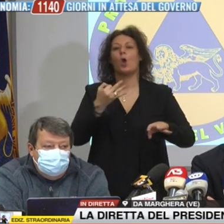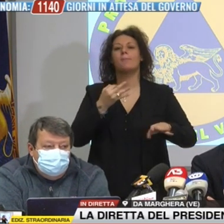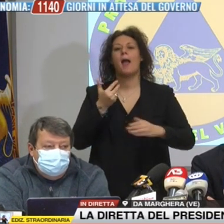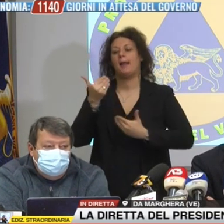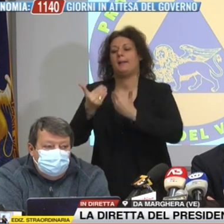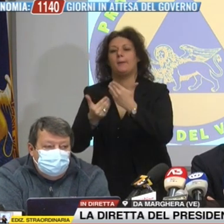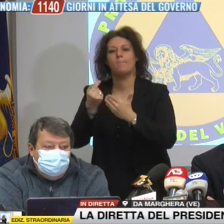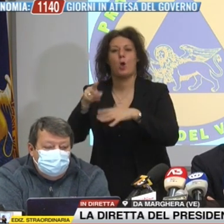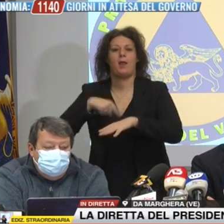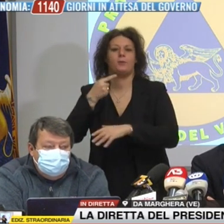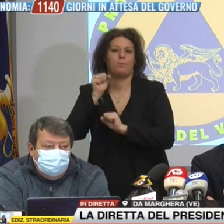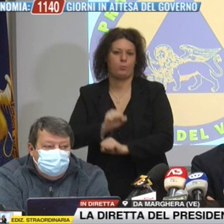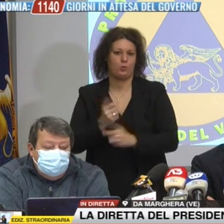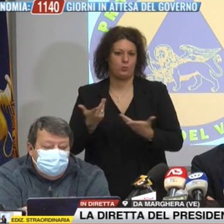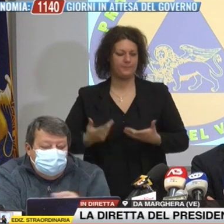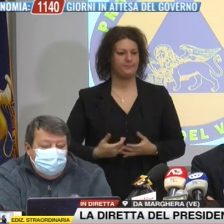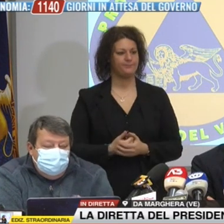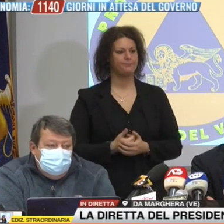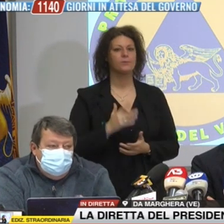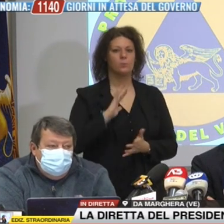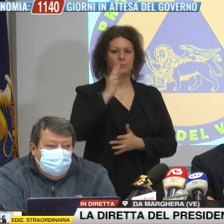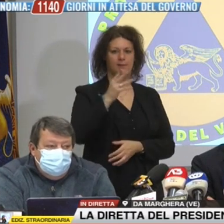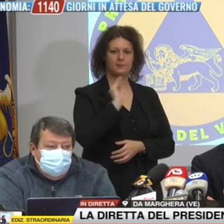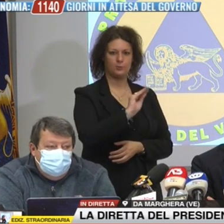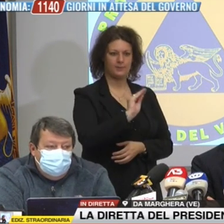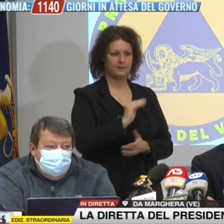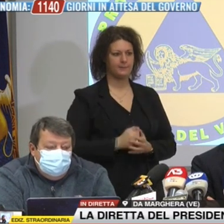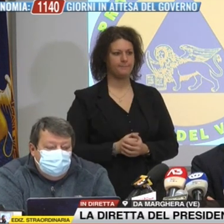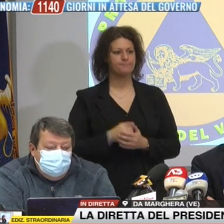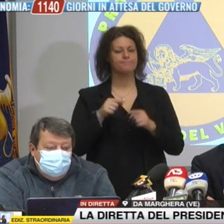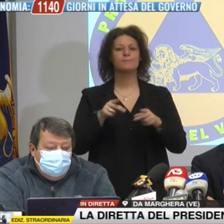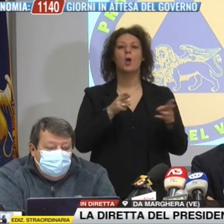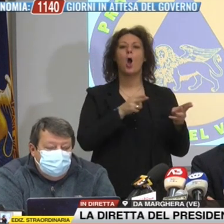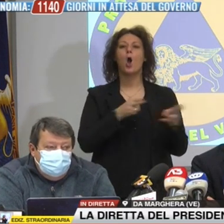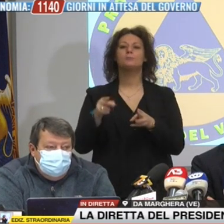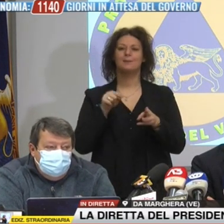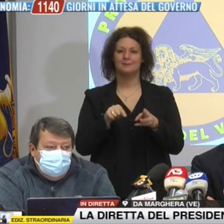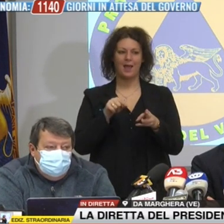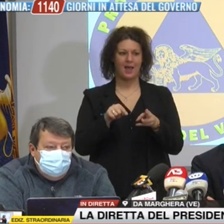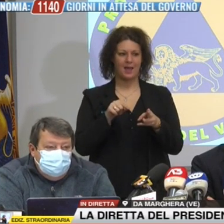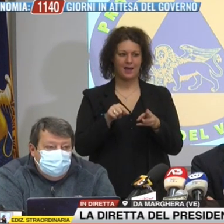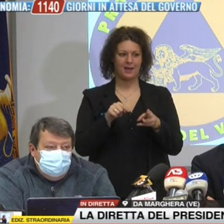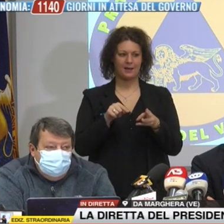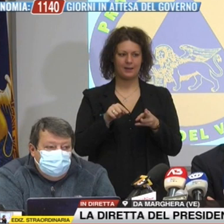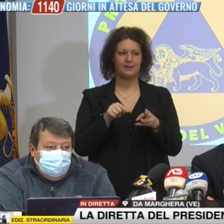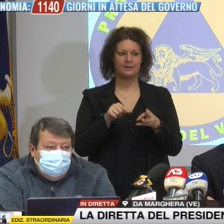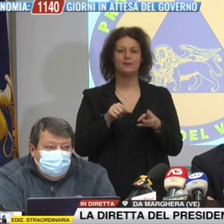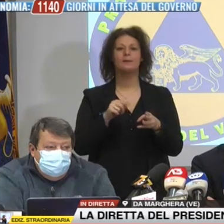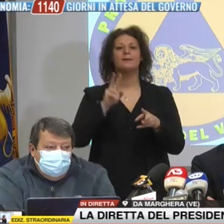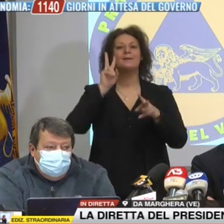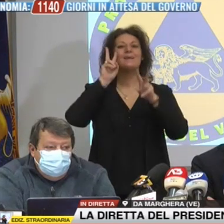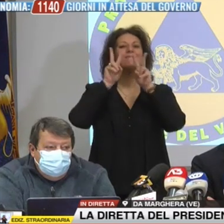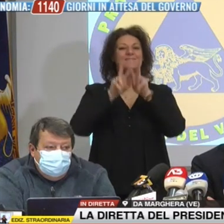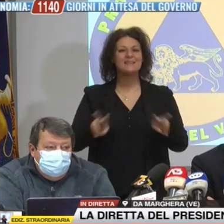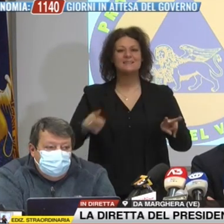la seconda domanda riguarda un tema che è già stato trattato. Prego. Allora, in ospedale sono consentite le visite in libera professione in ambito